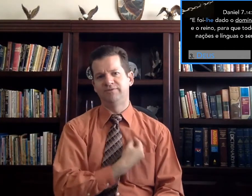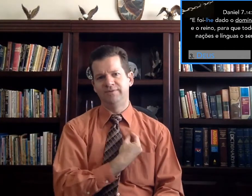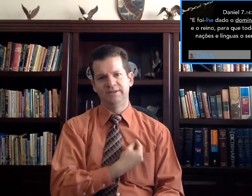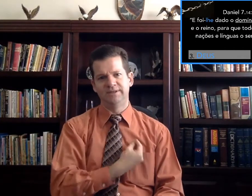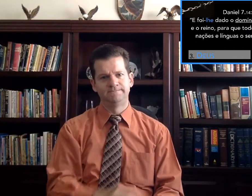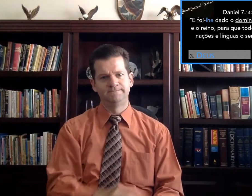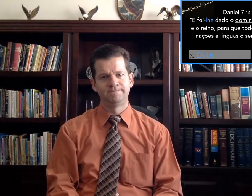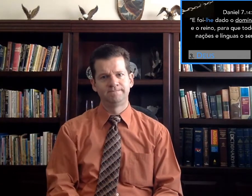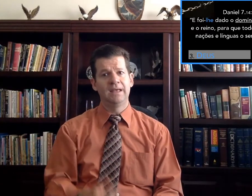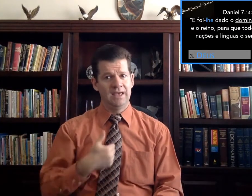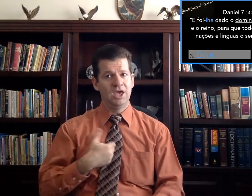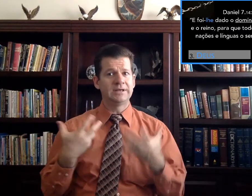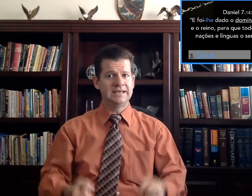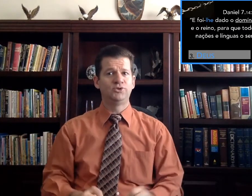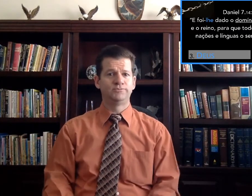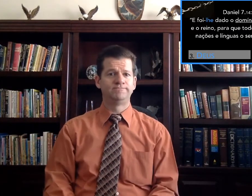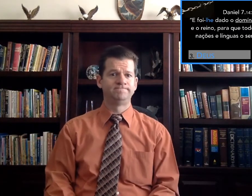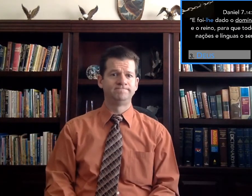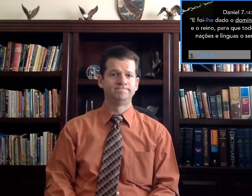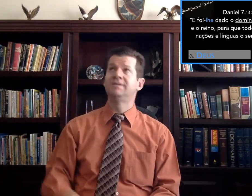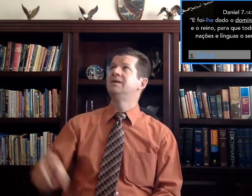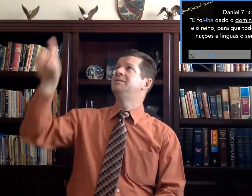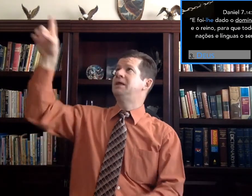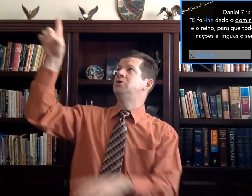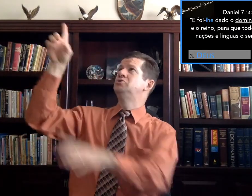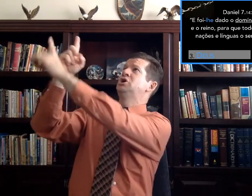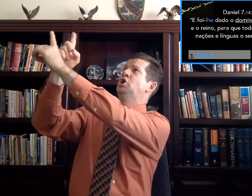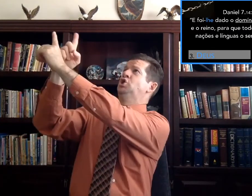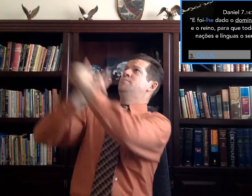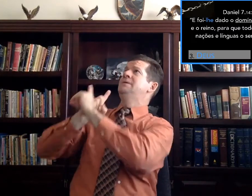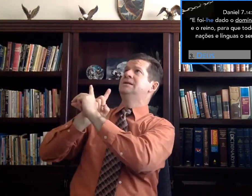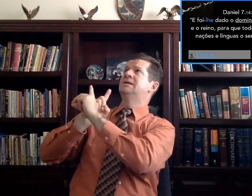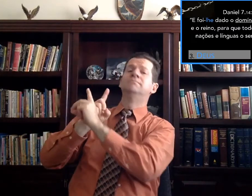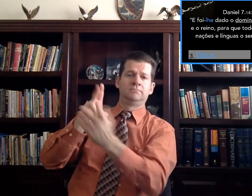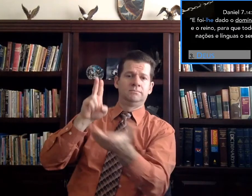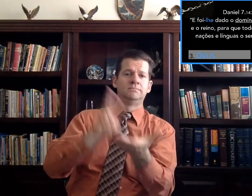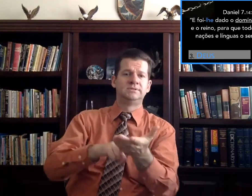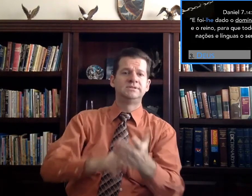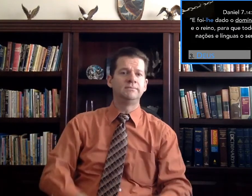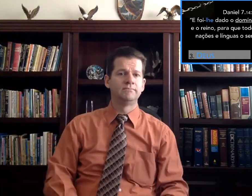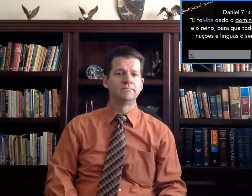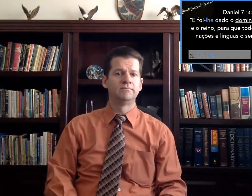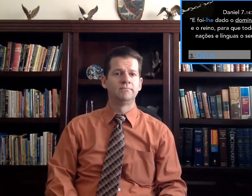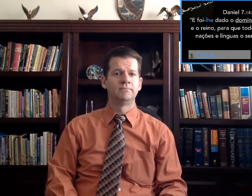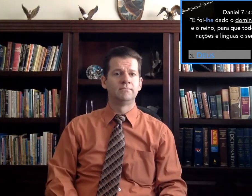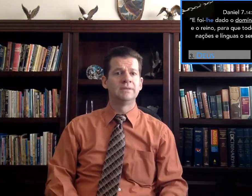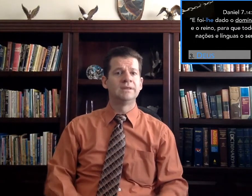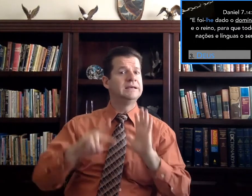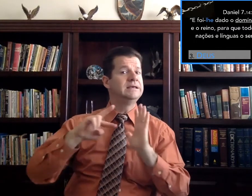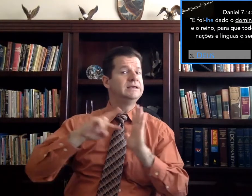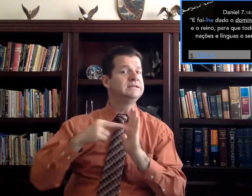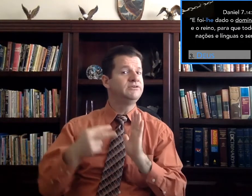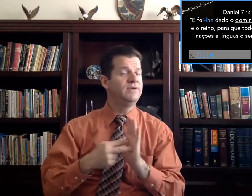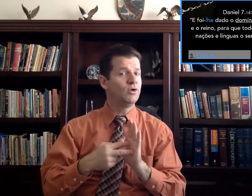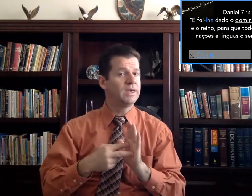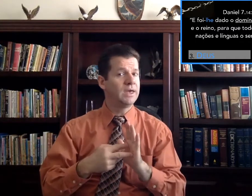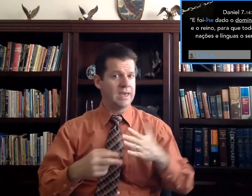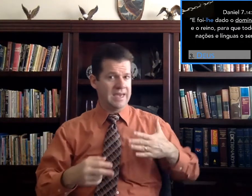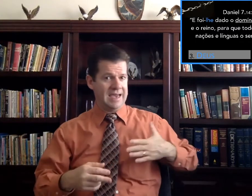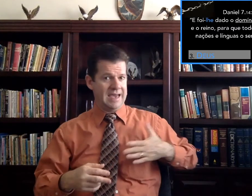vida. Eu aceito. Deus domina. Sim. Significa o quê? A